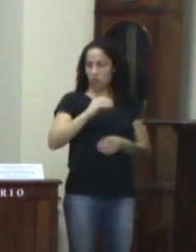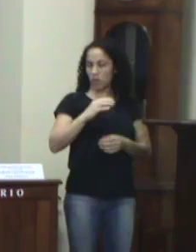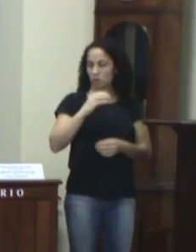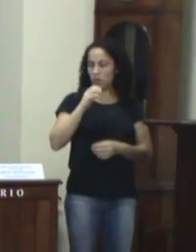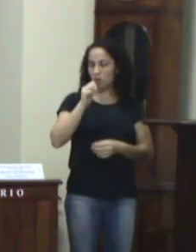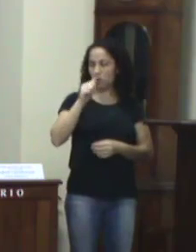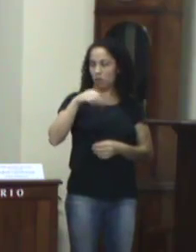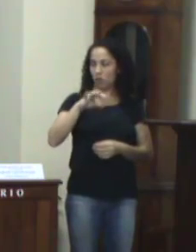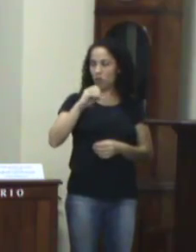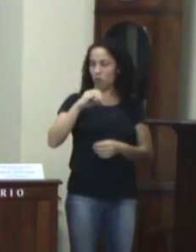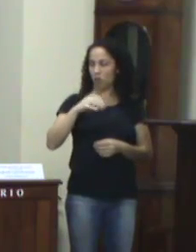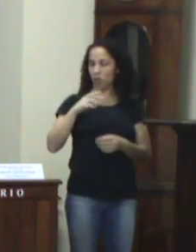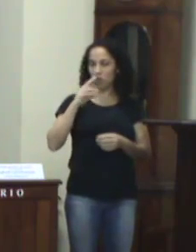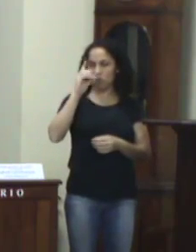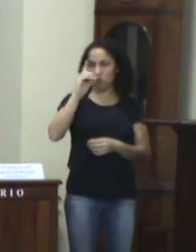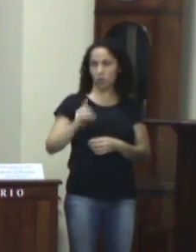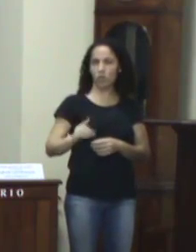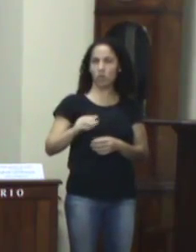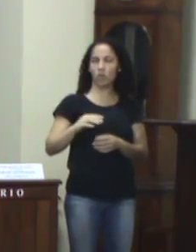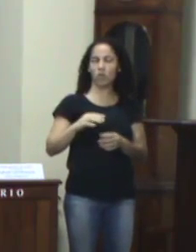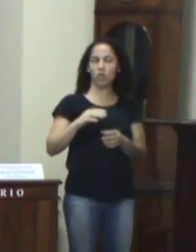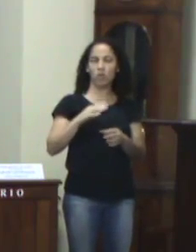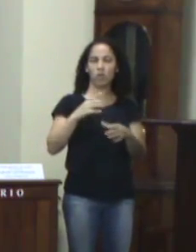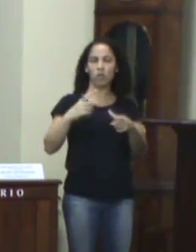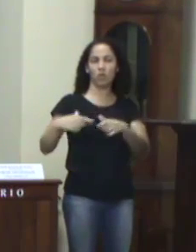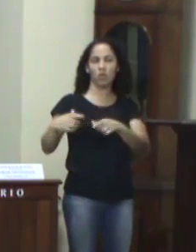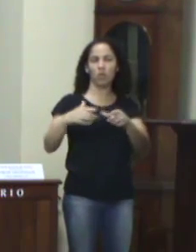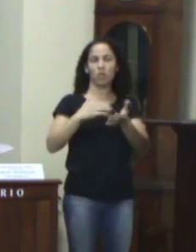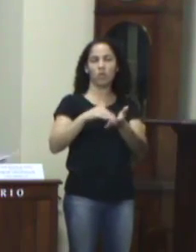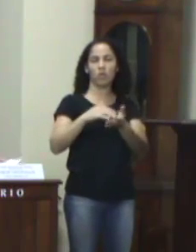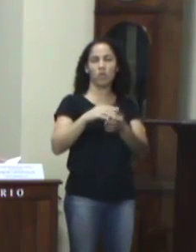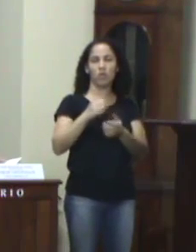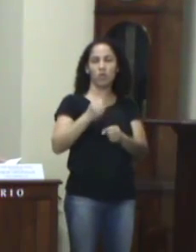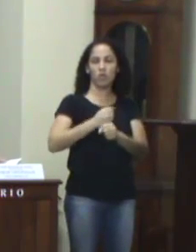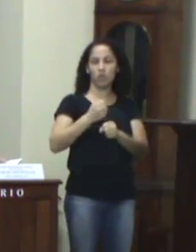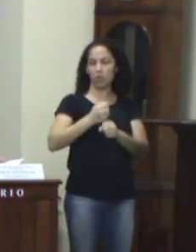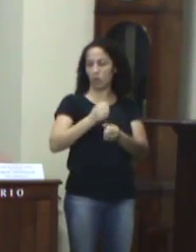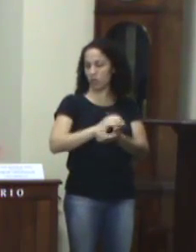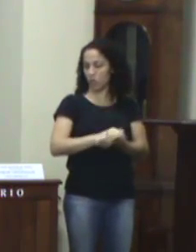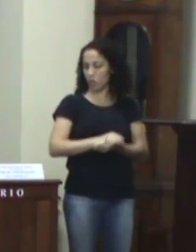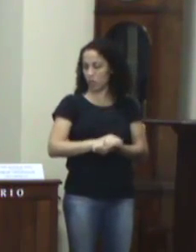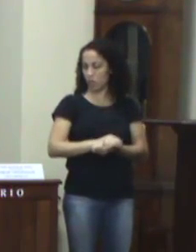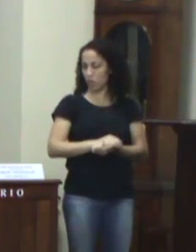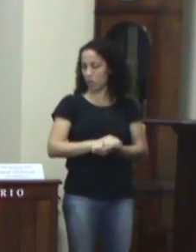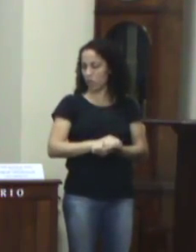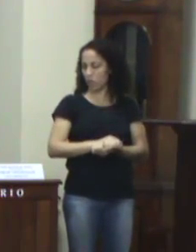Toledo dos Santos, diretor do Departamento de Obras Conveniadas.